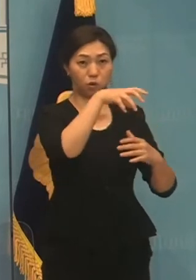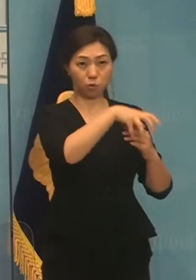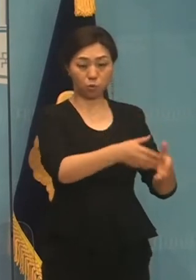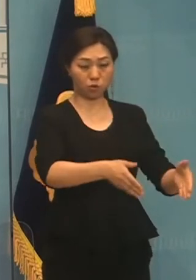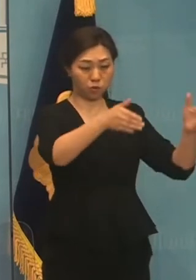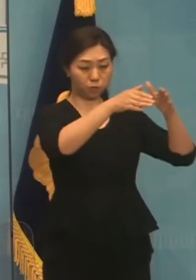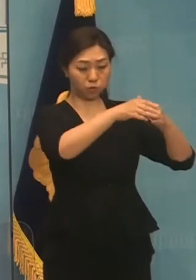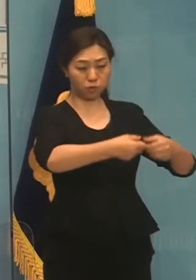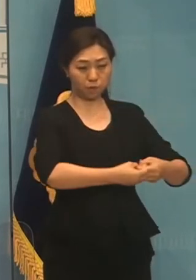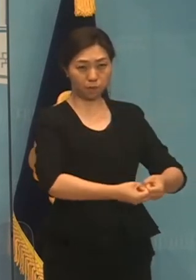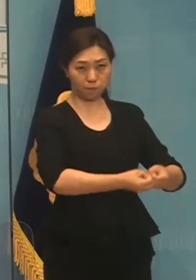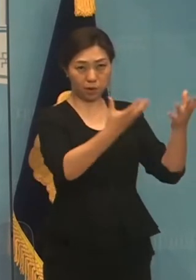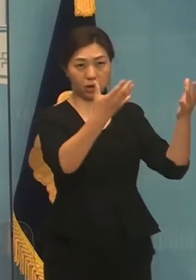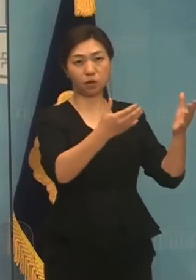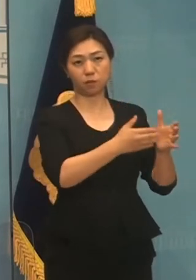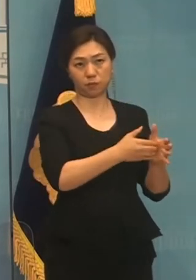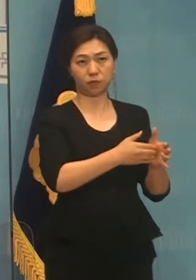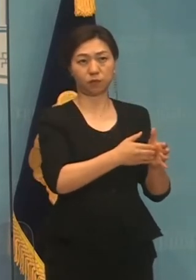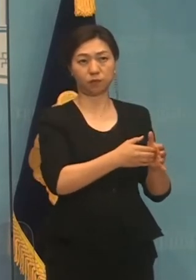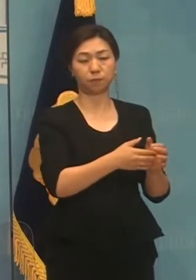시간 9시 40분에 맞춰서